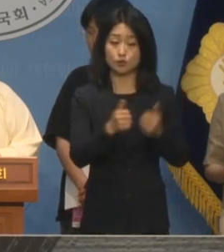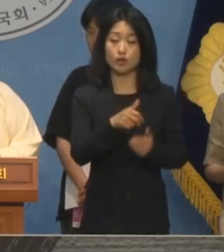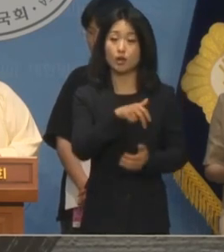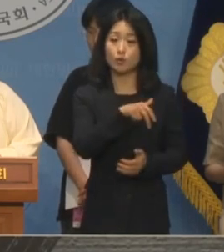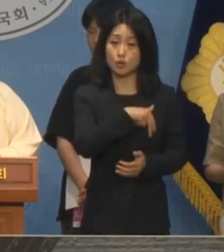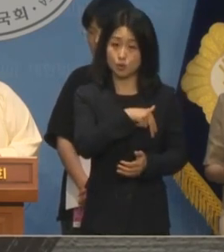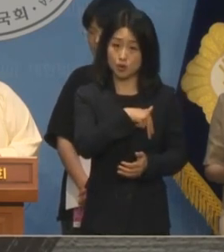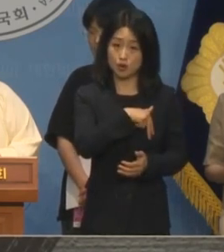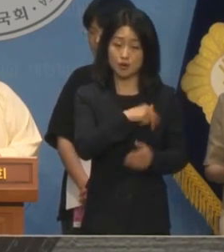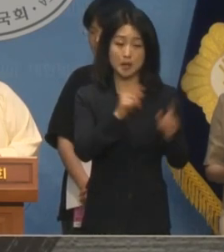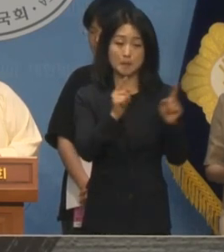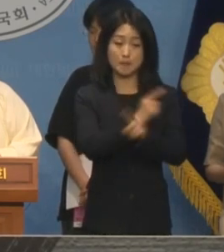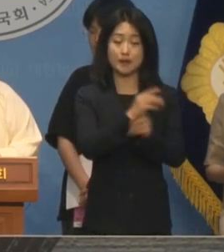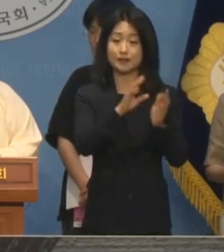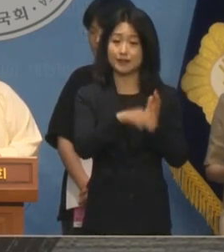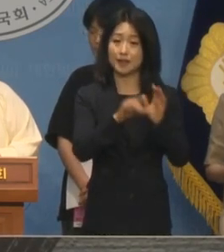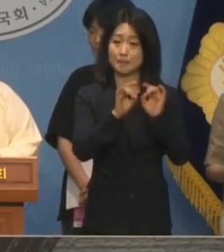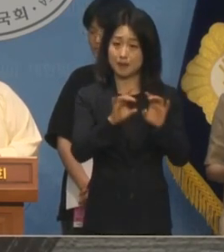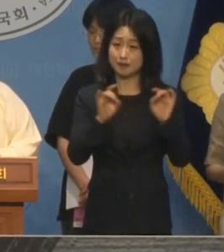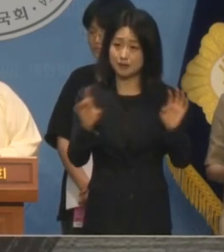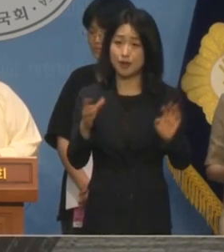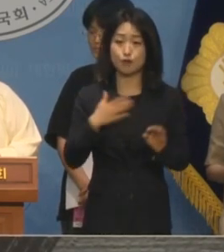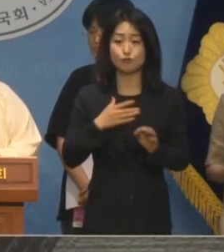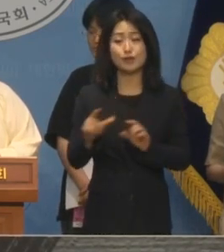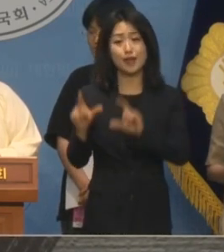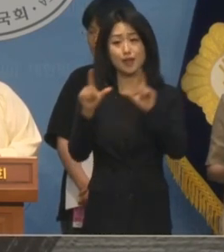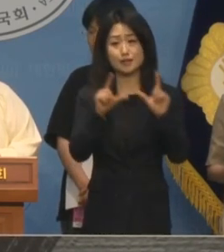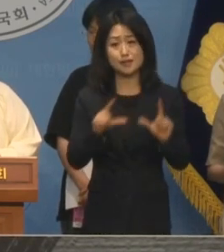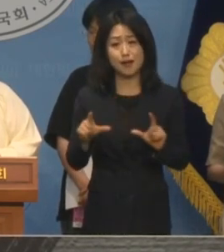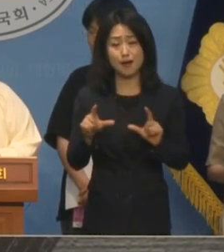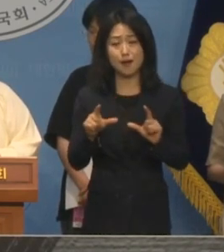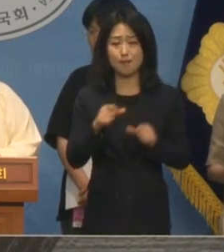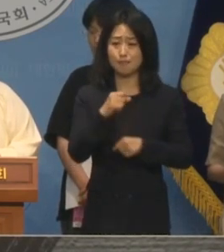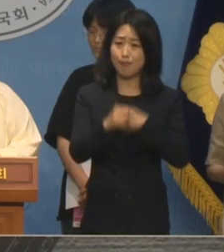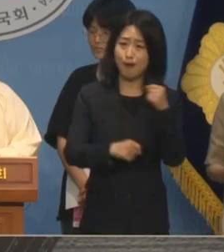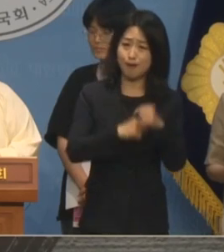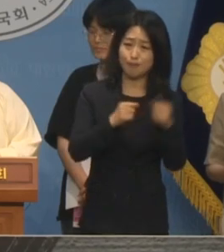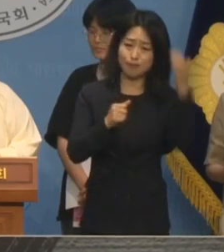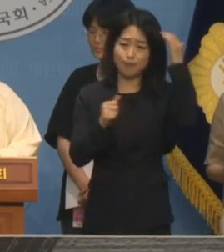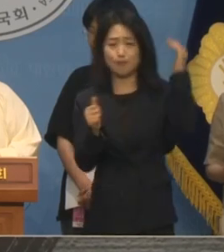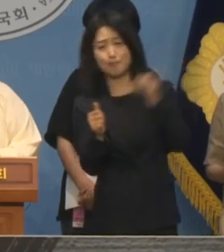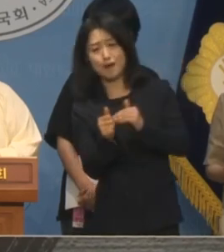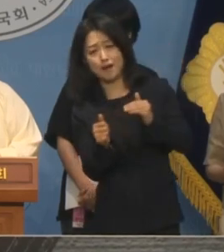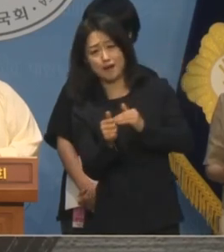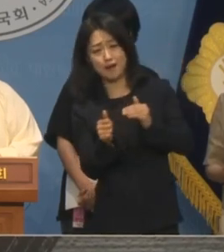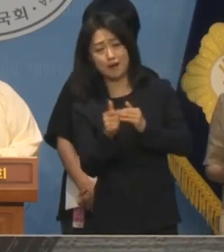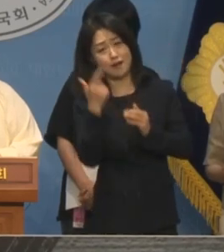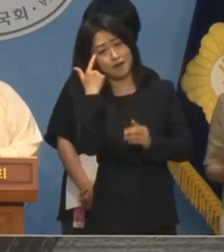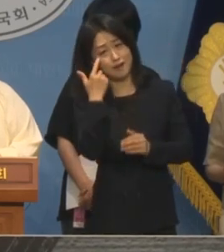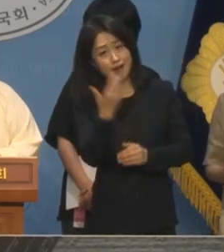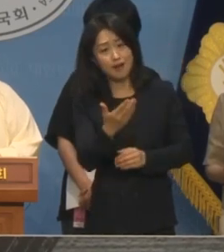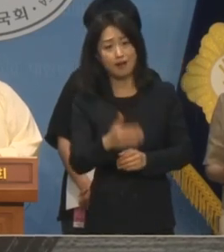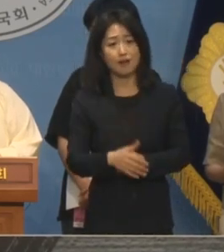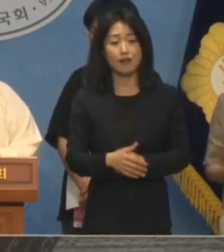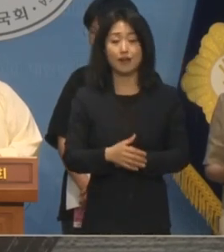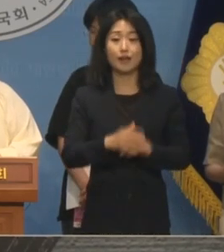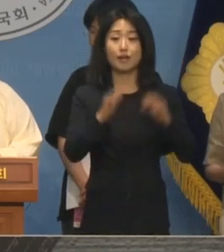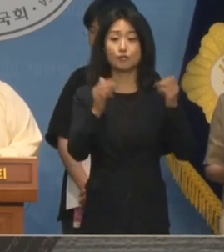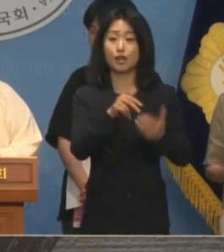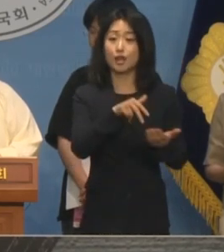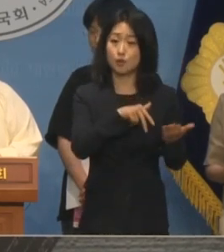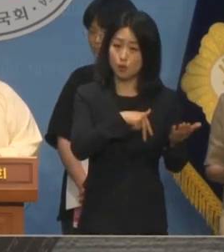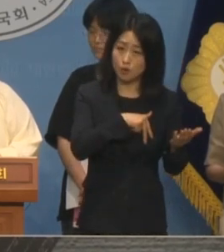국회의원님이 바뀔 때마다 우리의 삶은 좌우되어야 하나요? 왜